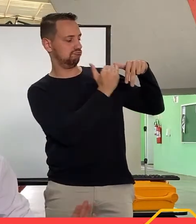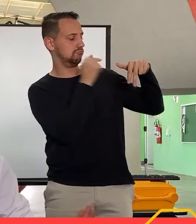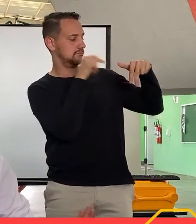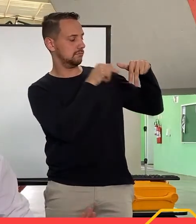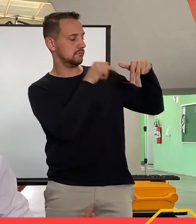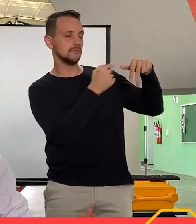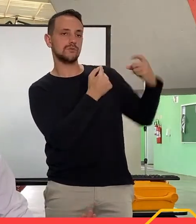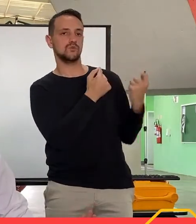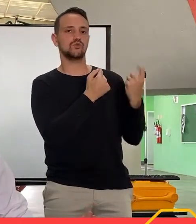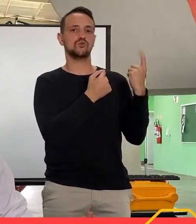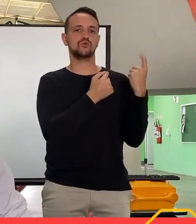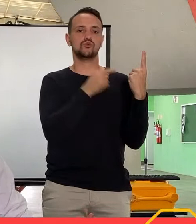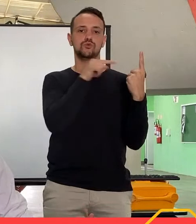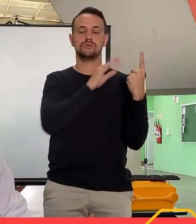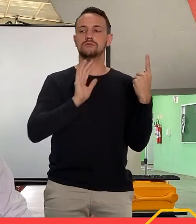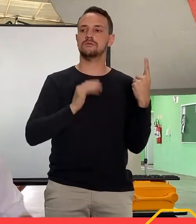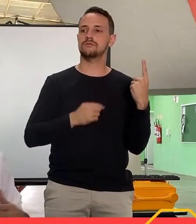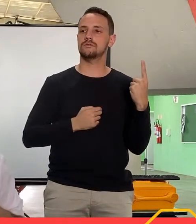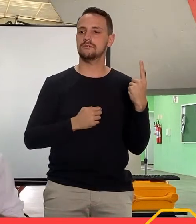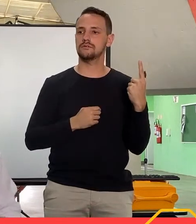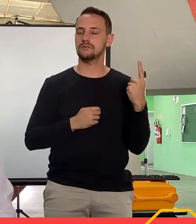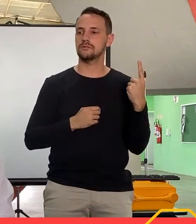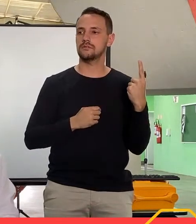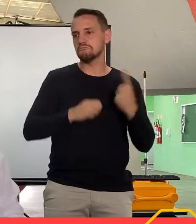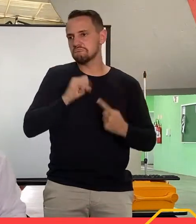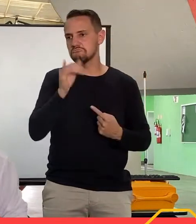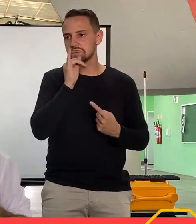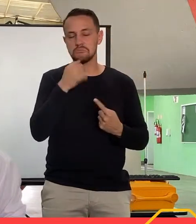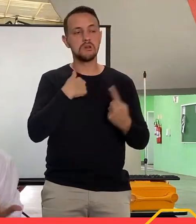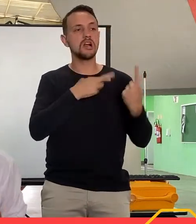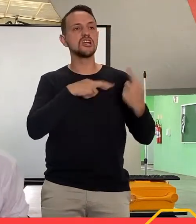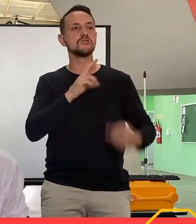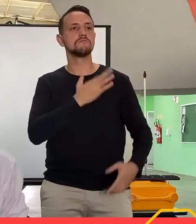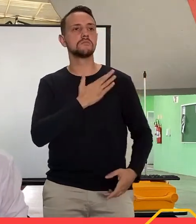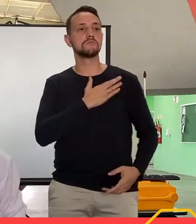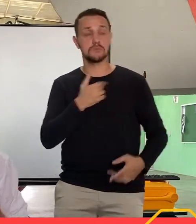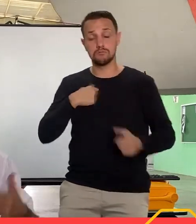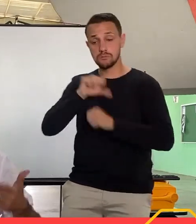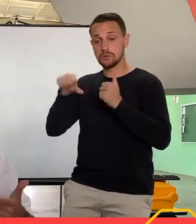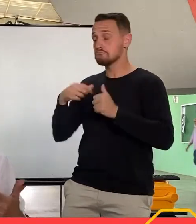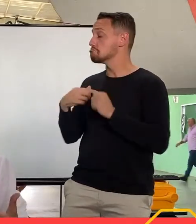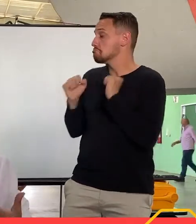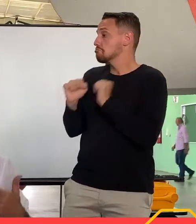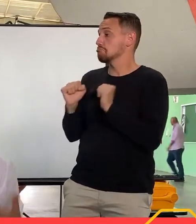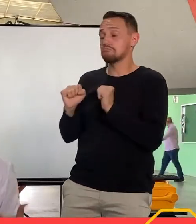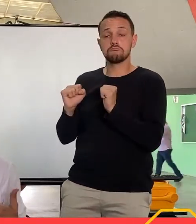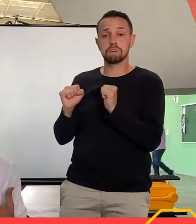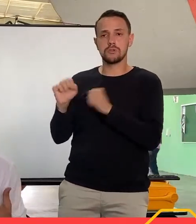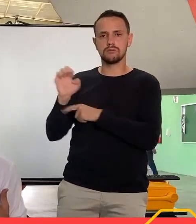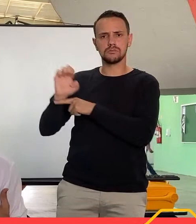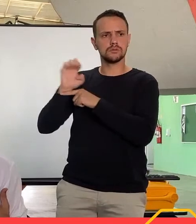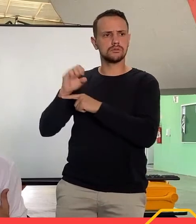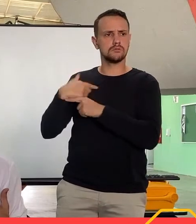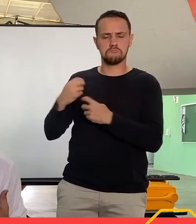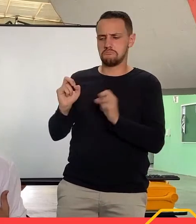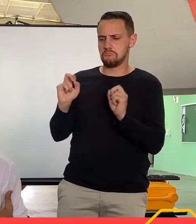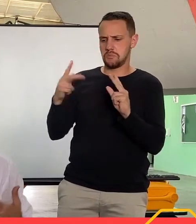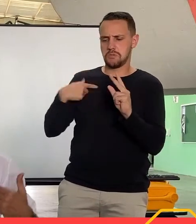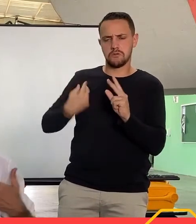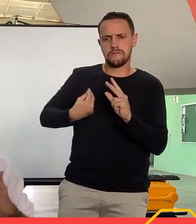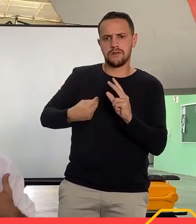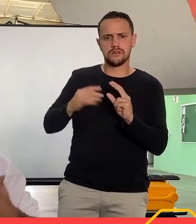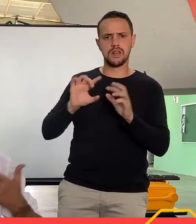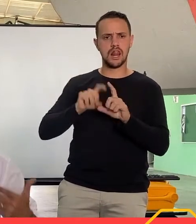sua individualidade. Né? Então, se eu quiser mudar de religião, eu posso mudar de religião, o Estado garante a minha